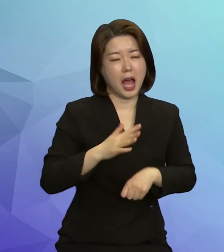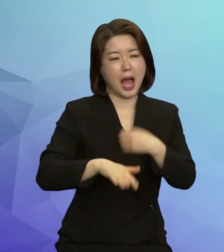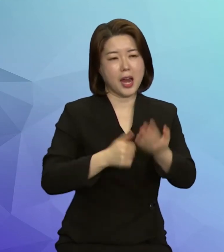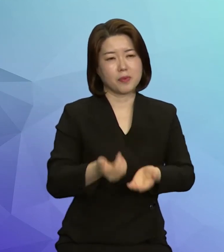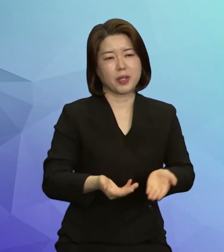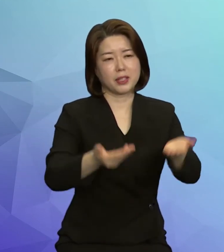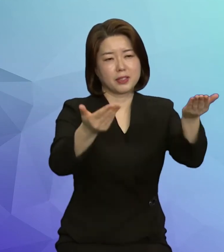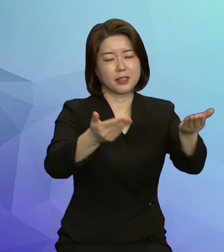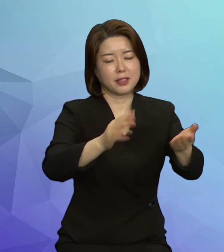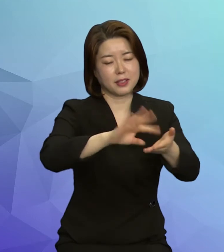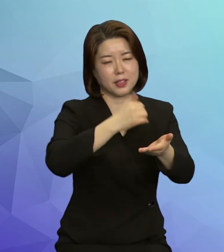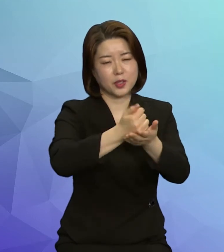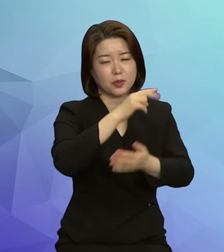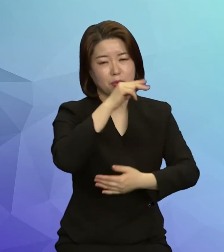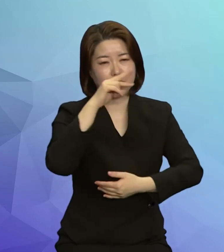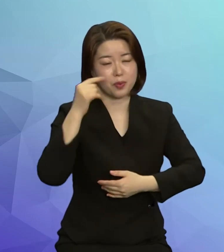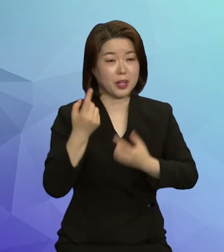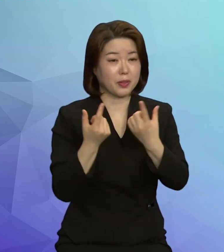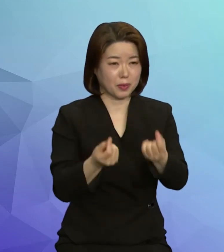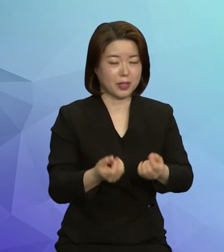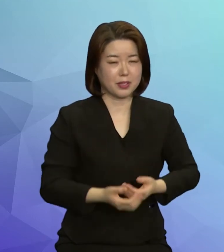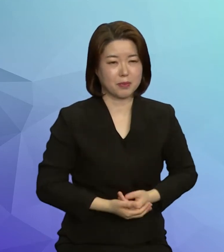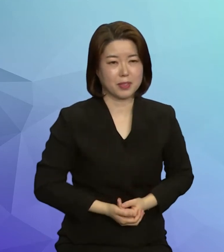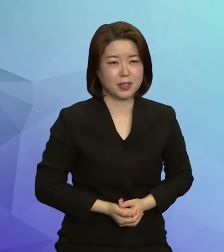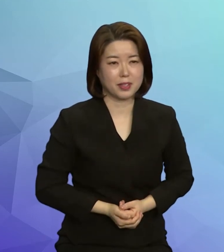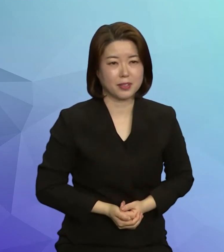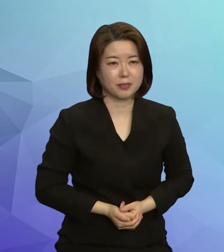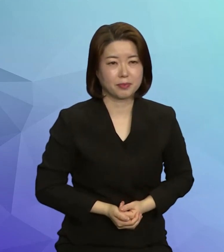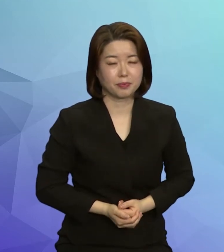하나님께 바치는 그리스도의 향기입니다.